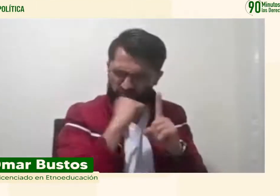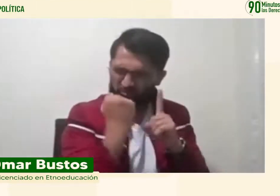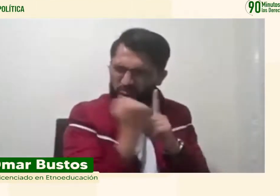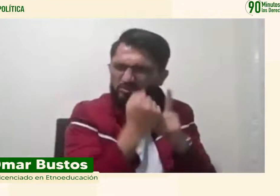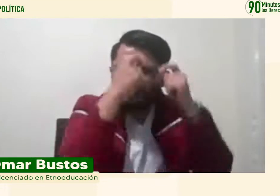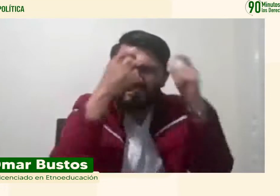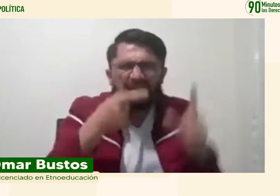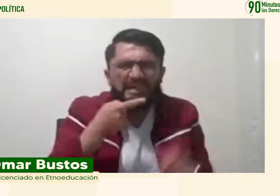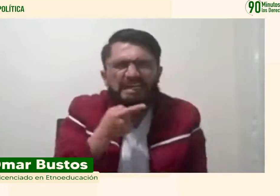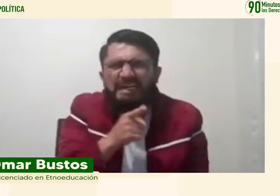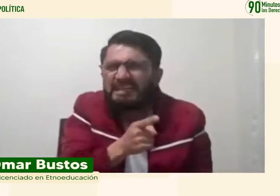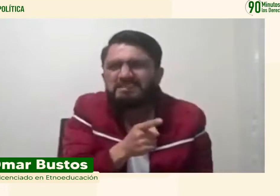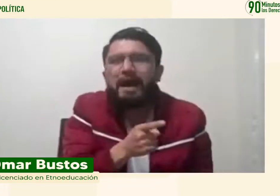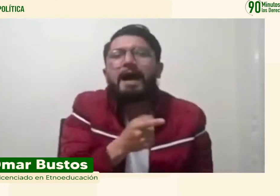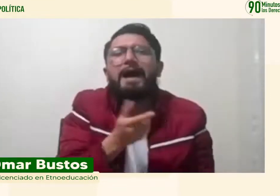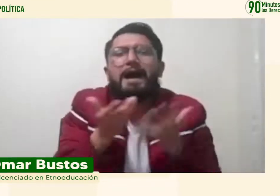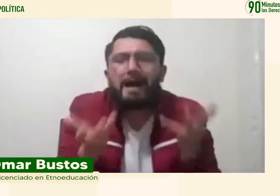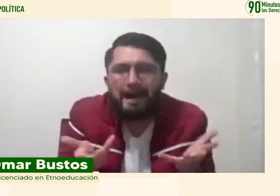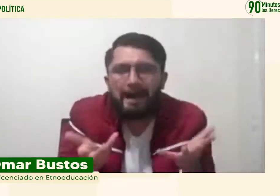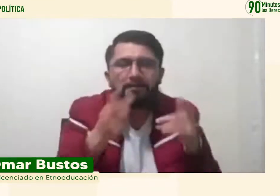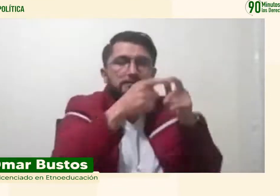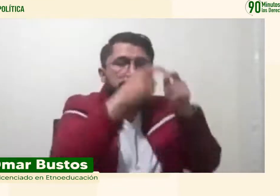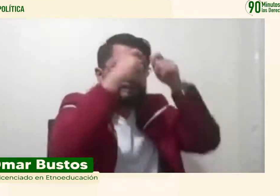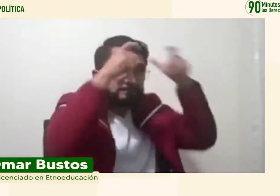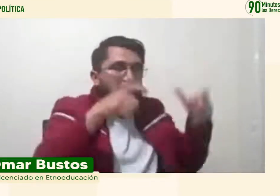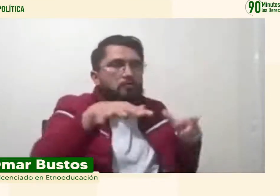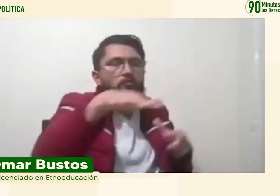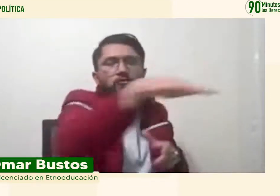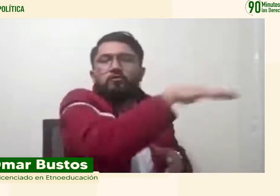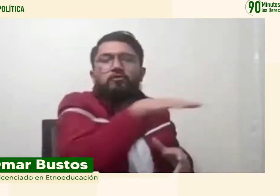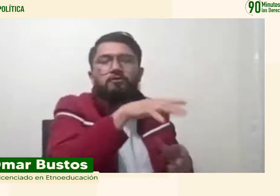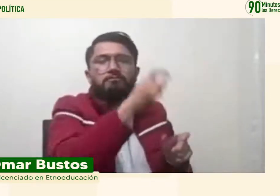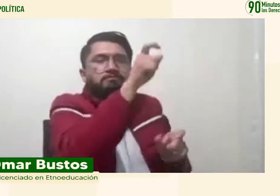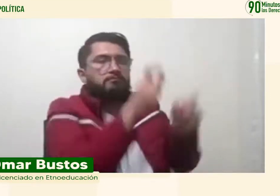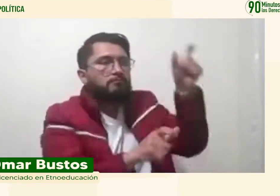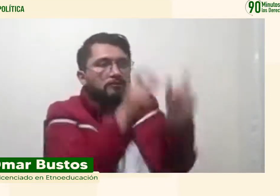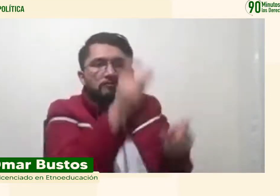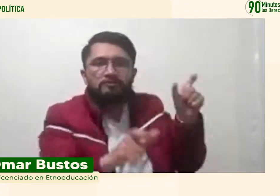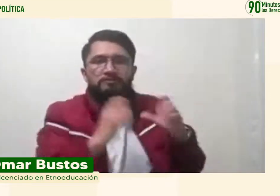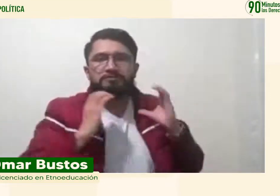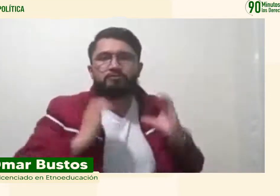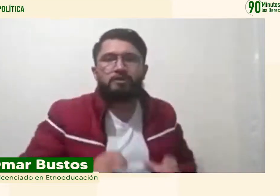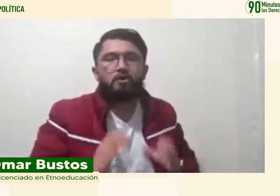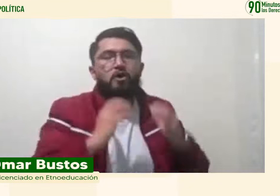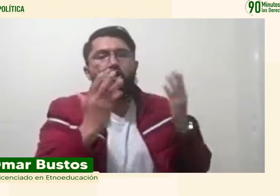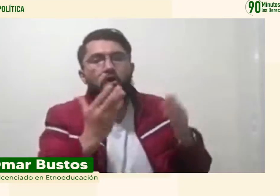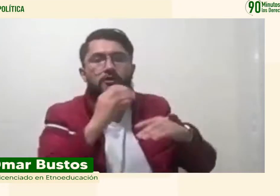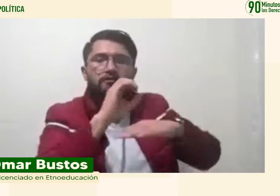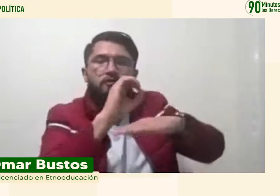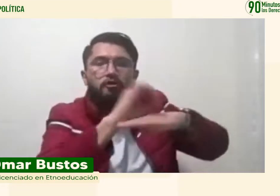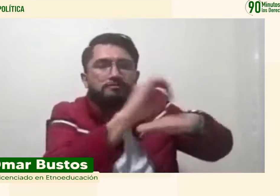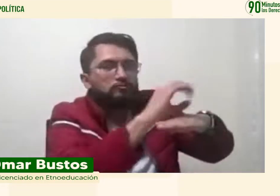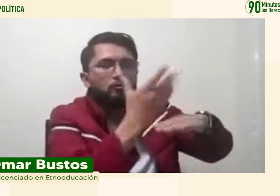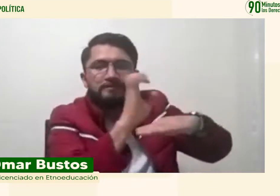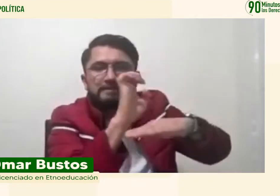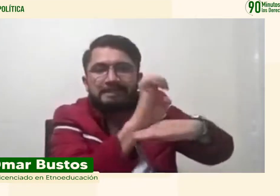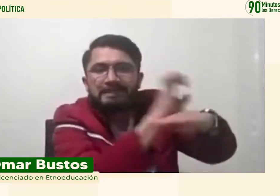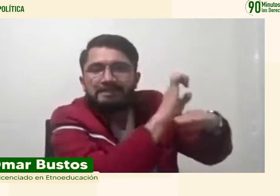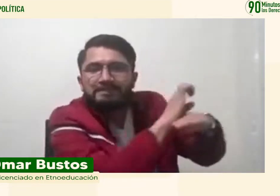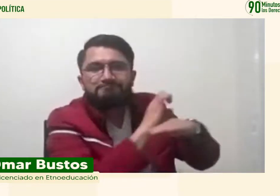tener cuando se habla del estado y el estado social habla que las personas que los sujetos el estado